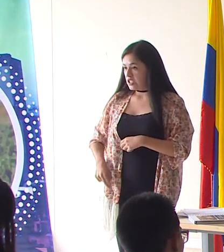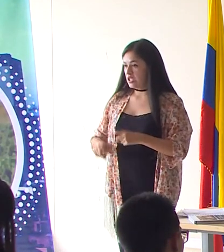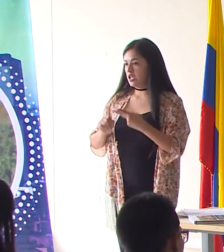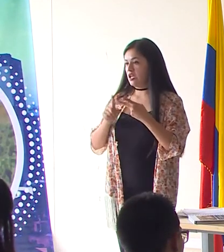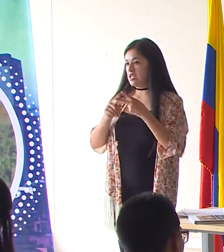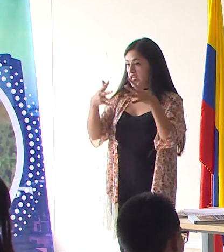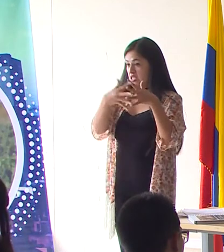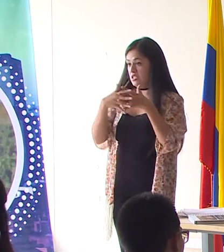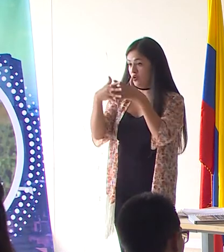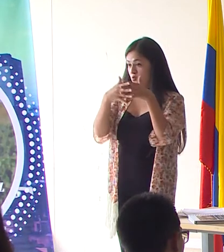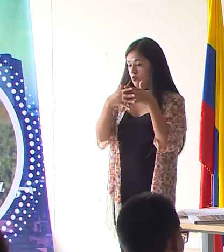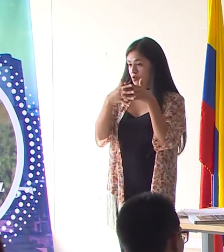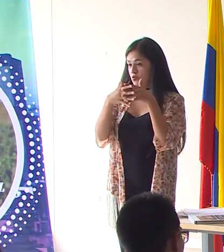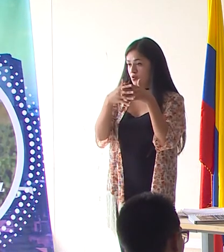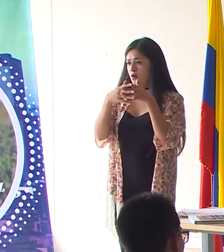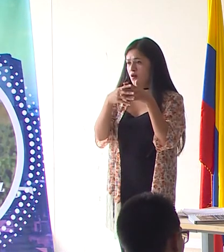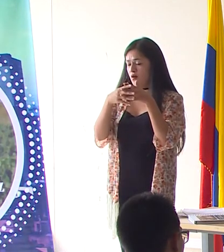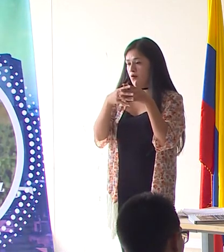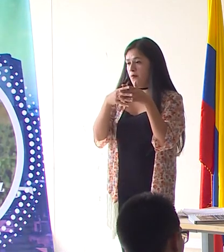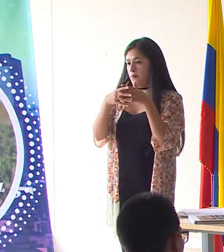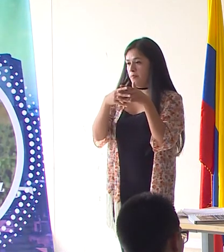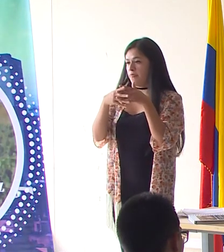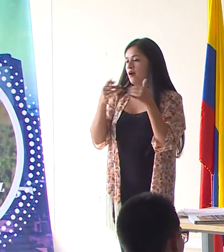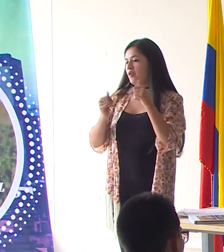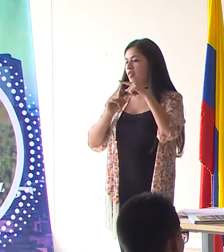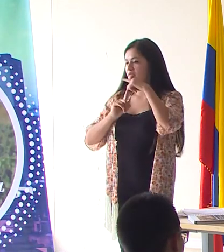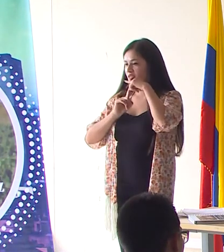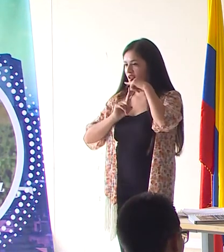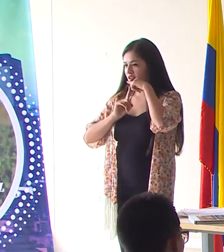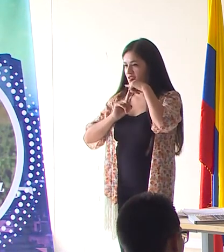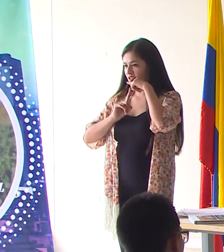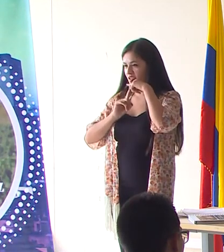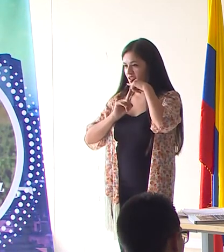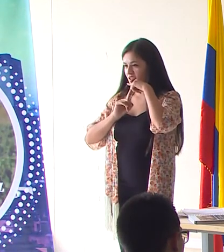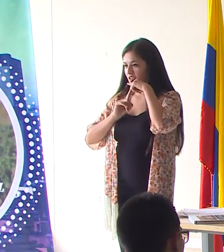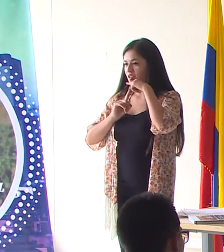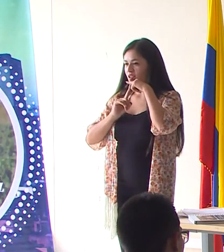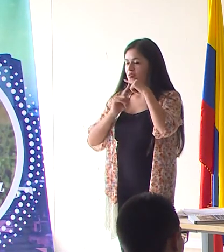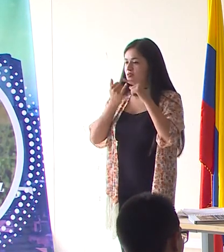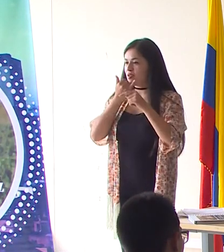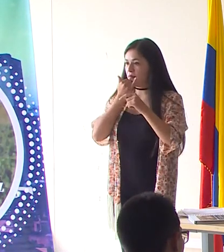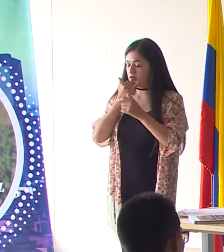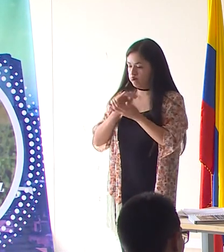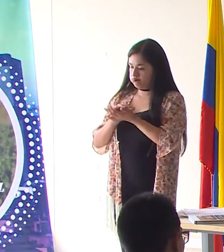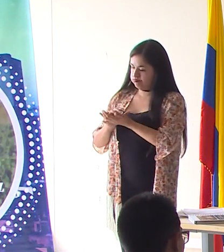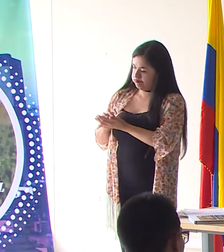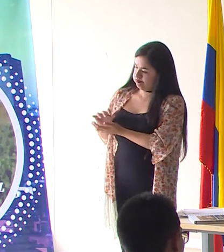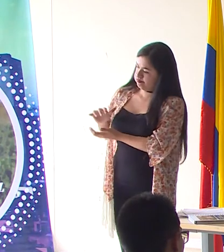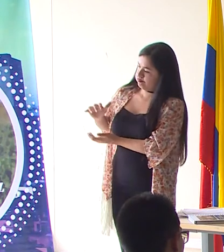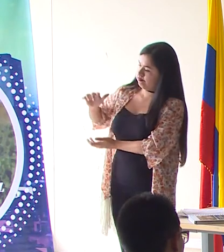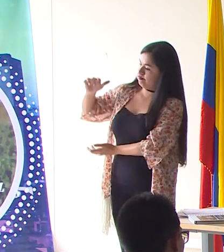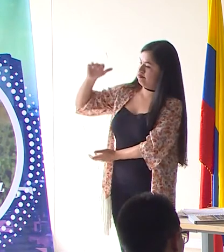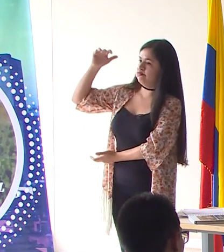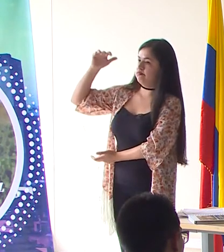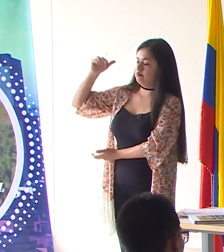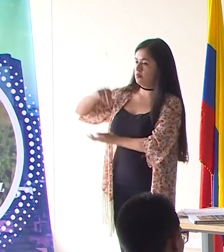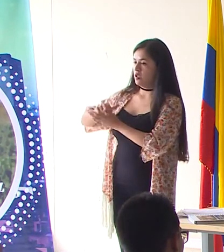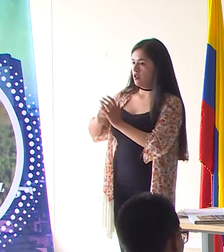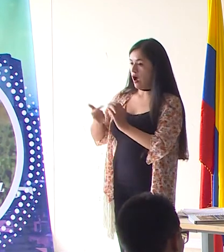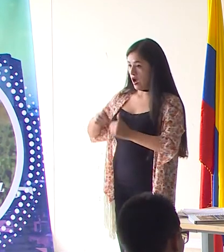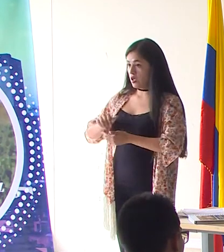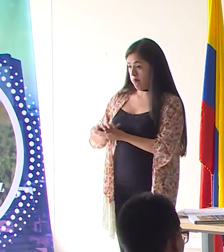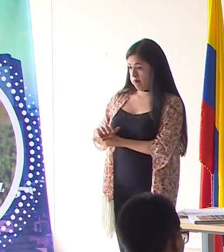libre comercio y el exceso el exceso en la abundancia no es precisamente porque usemos la despensa